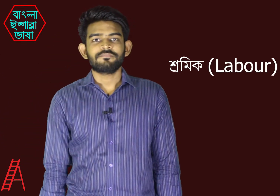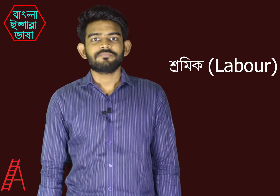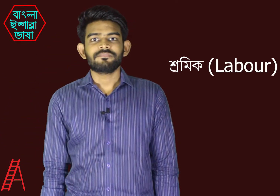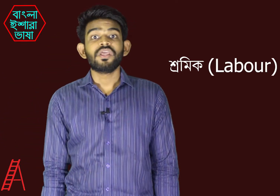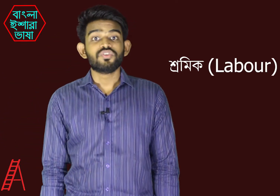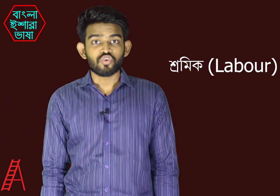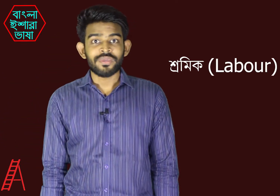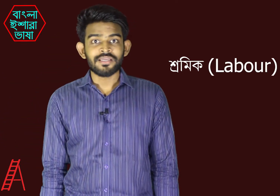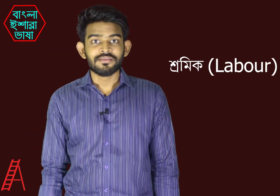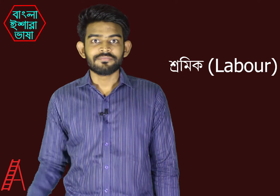শ্রমিক,